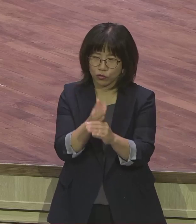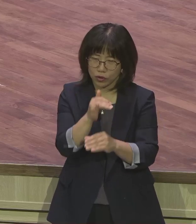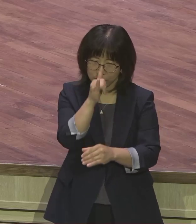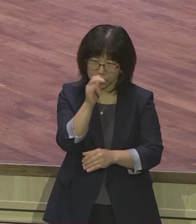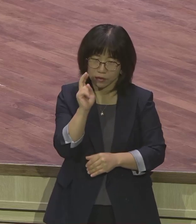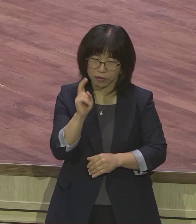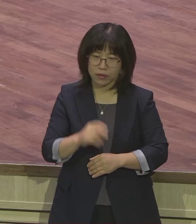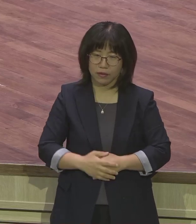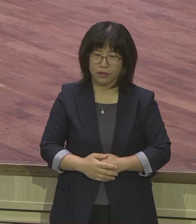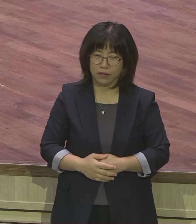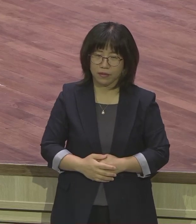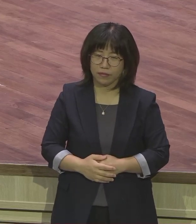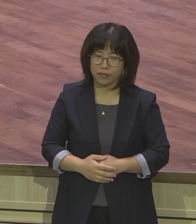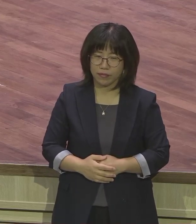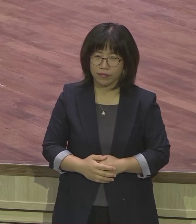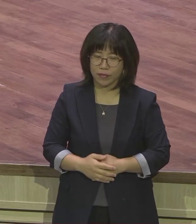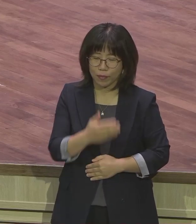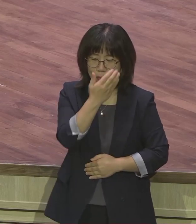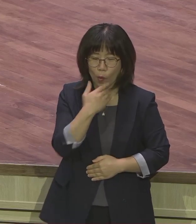거고.